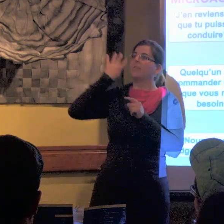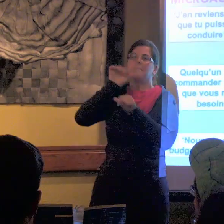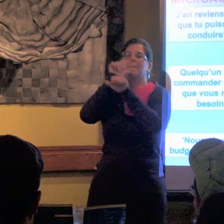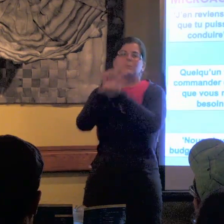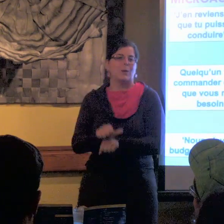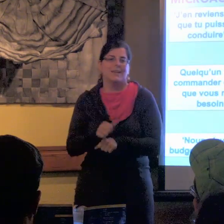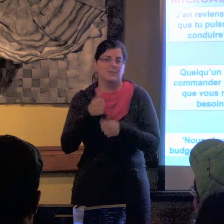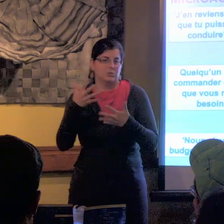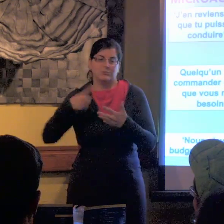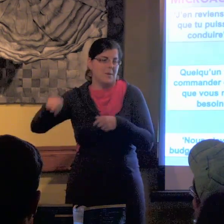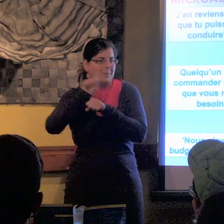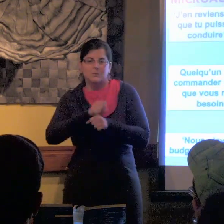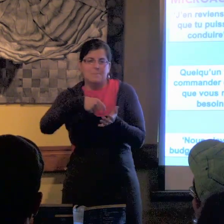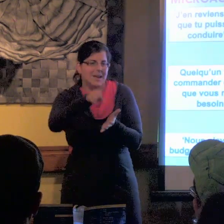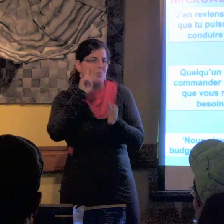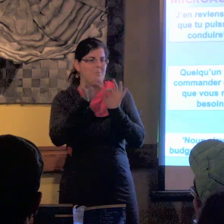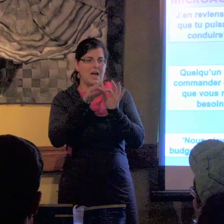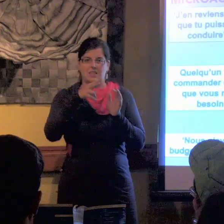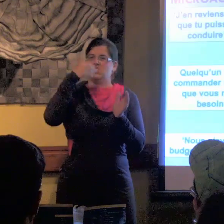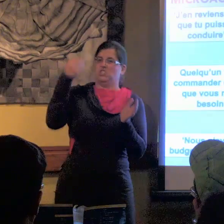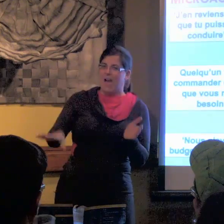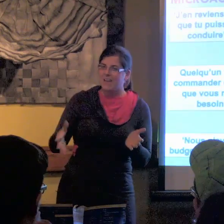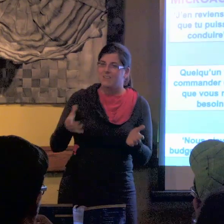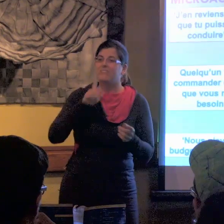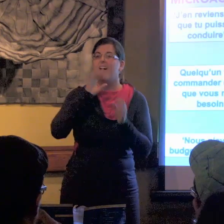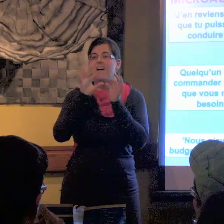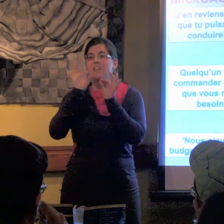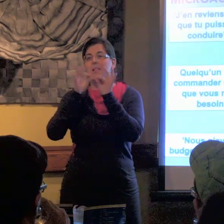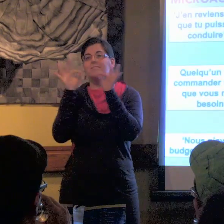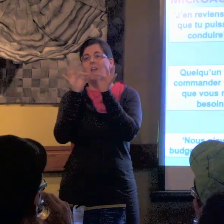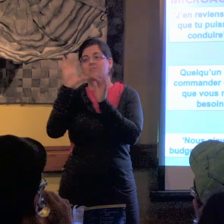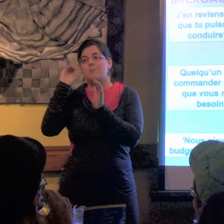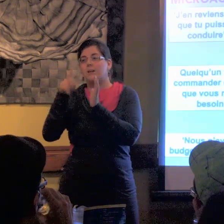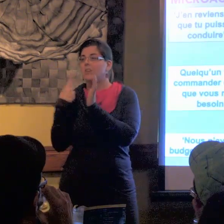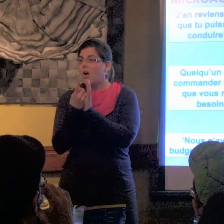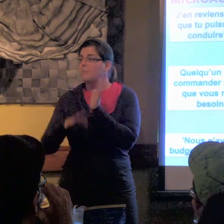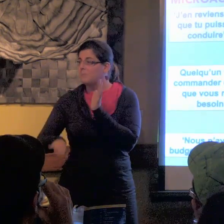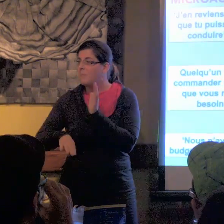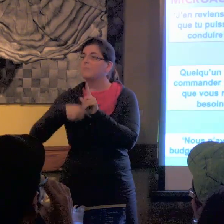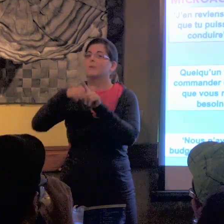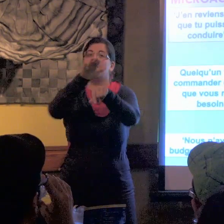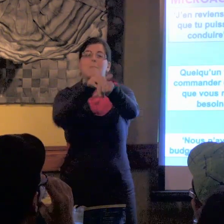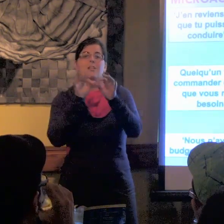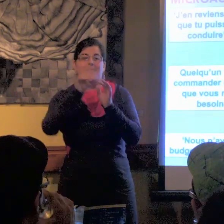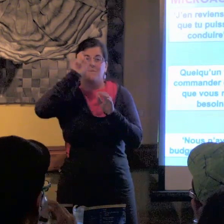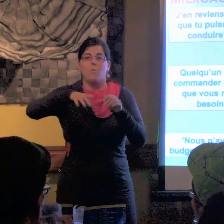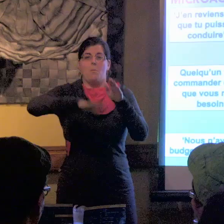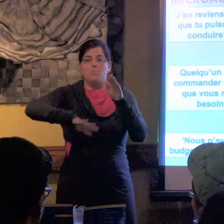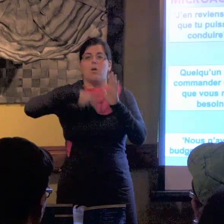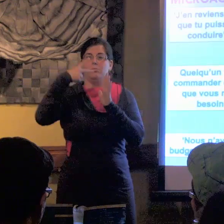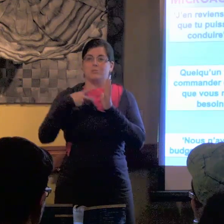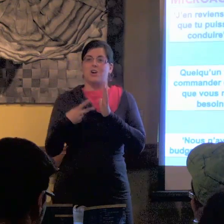adaptation qu'on peut installer une fois et qui sera là de façon permanente. Les employeurs ne sont pas habitués à payer pour des interprètes. C'est